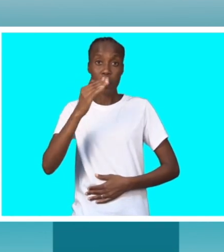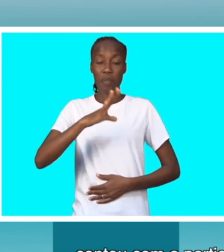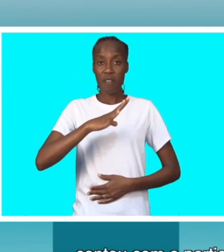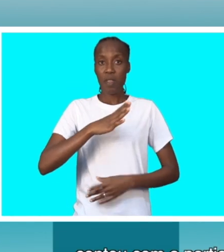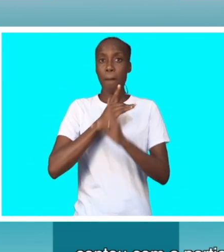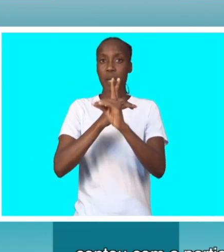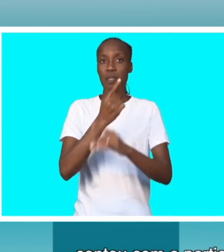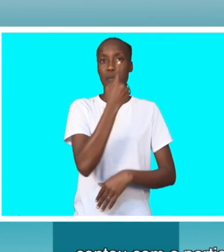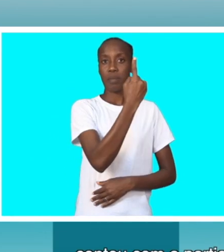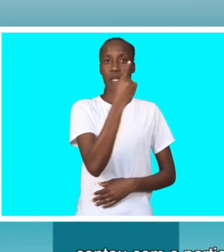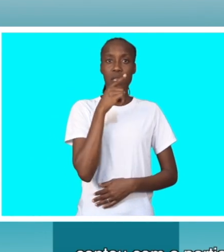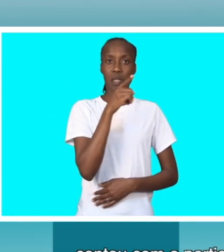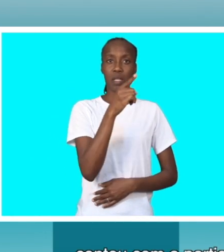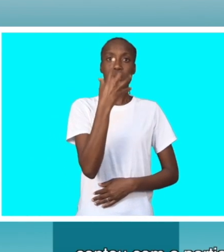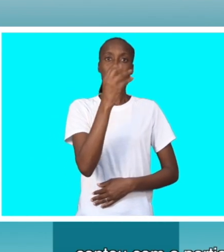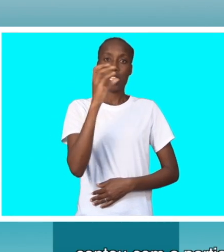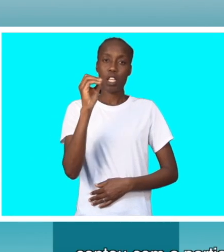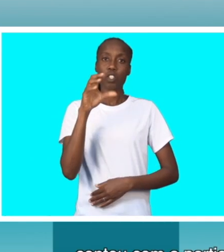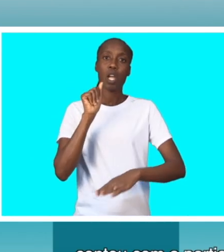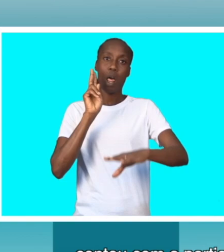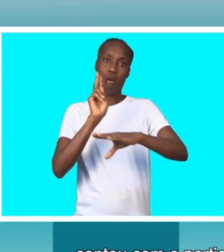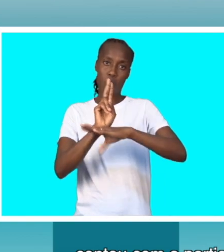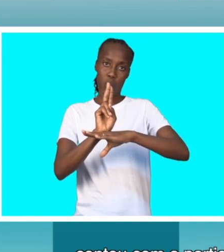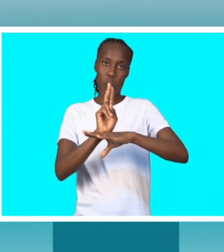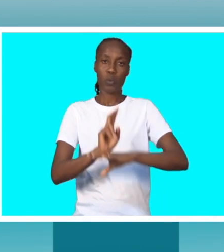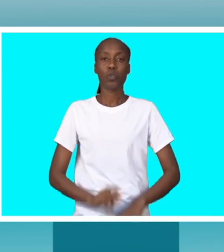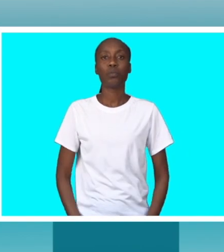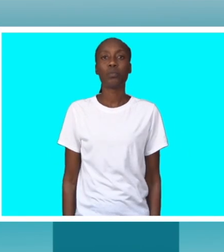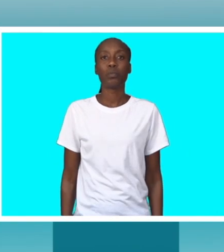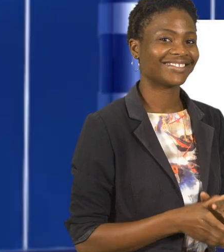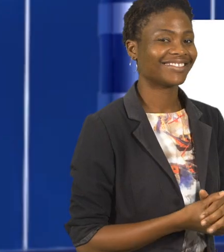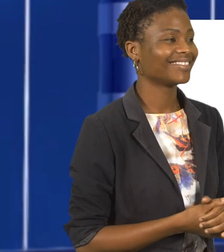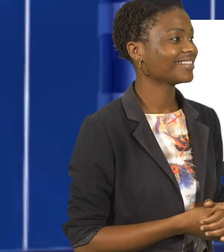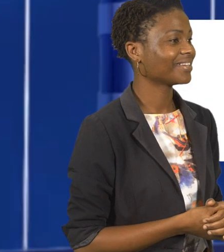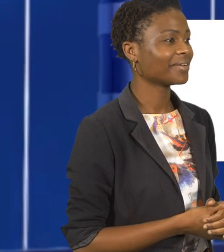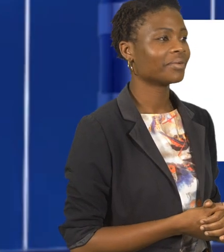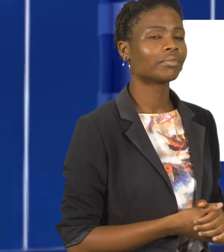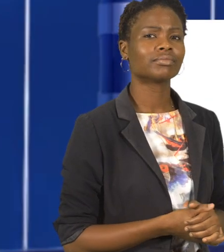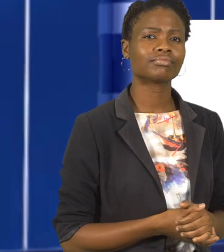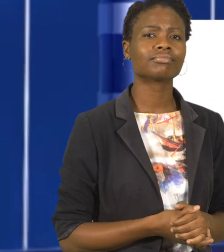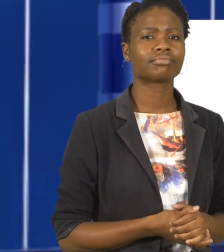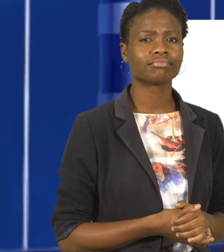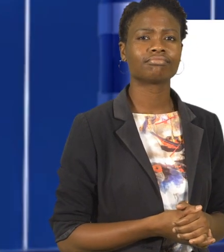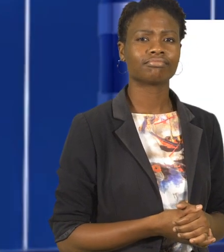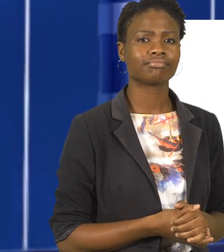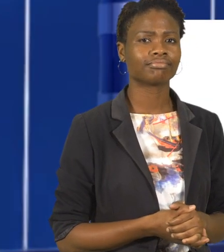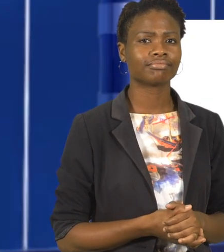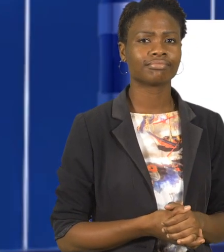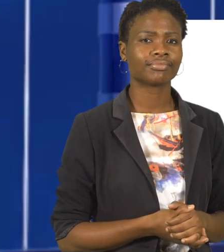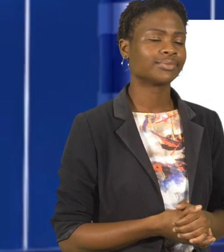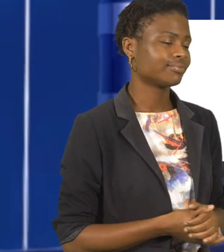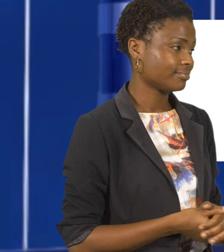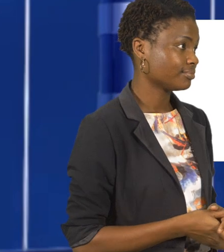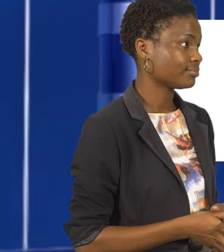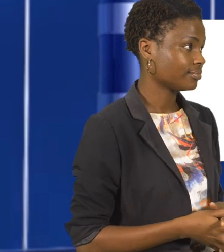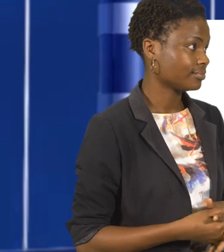Manica Contou Com a participação De mais De 1.500 Atletas Além da descoberta De talentos Os